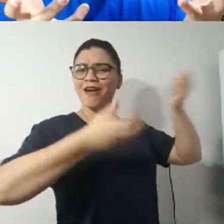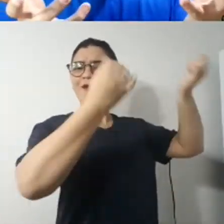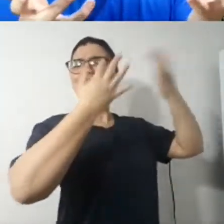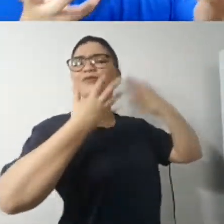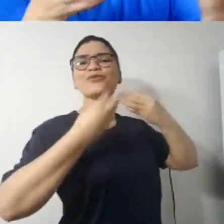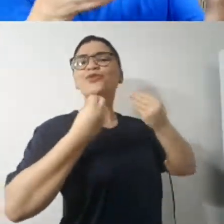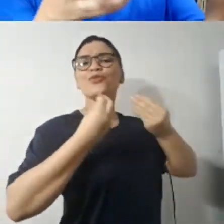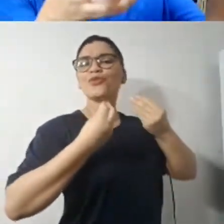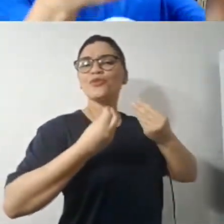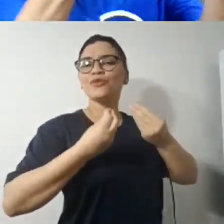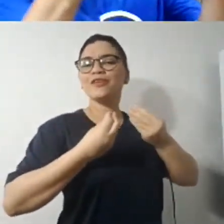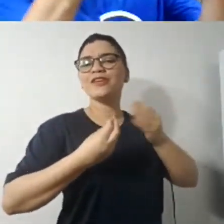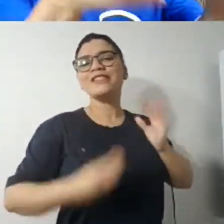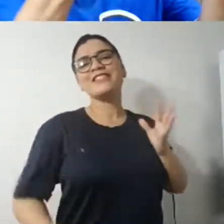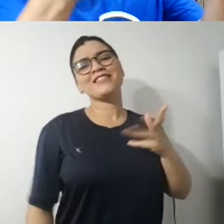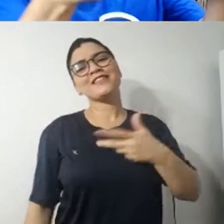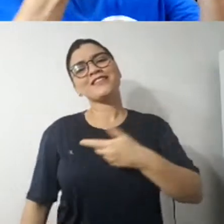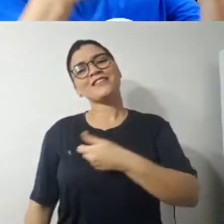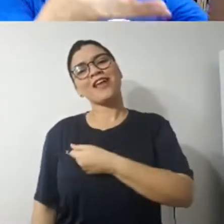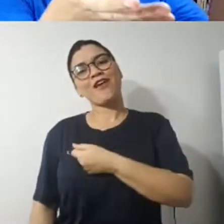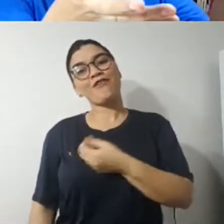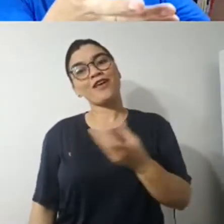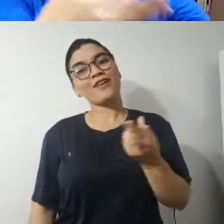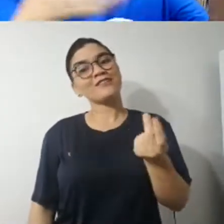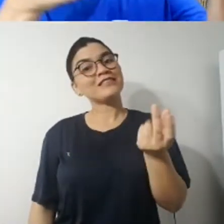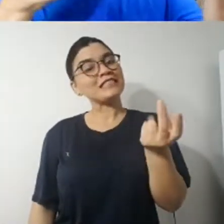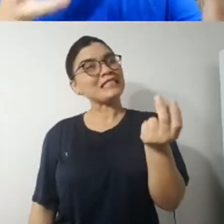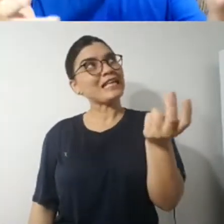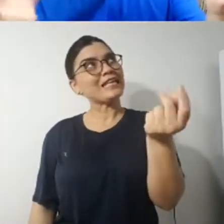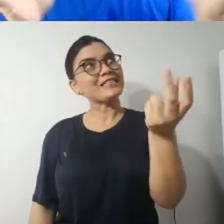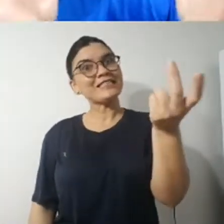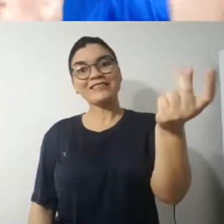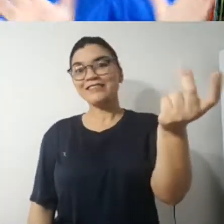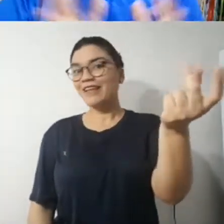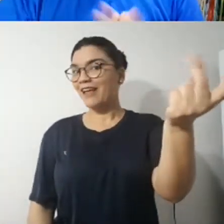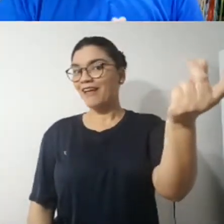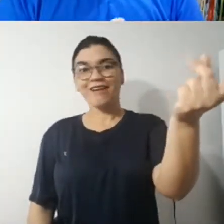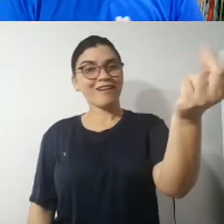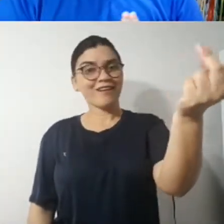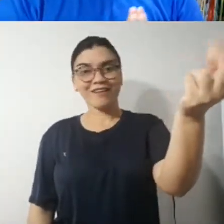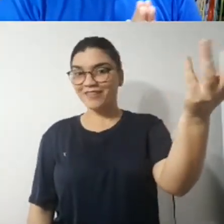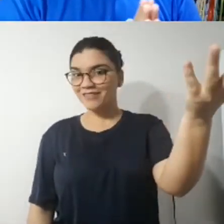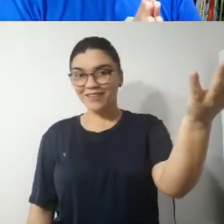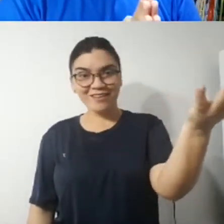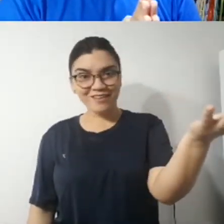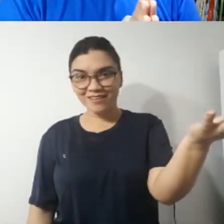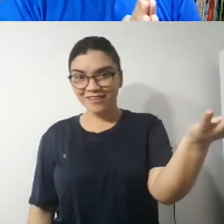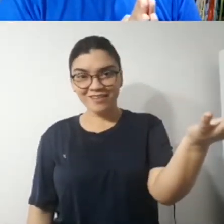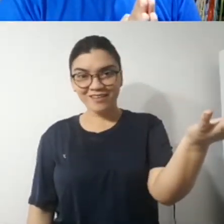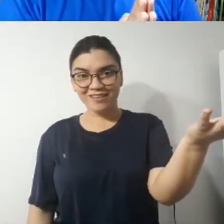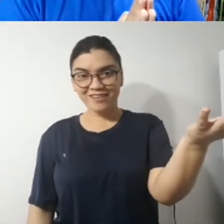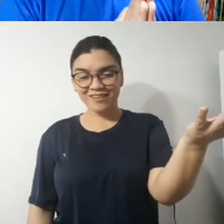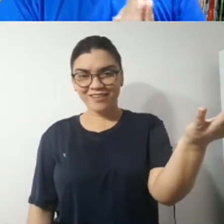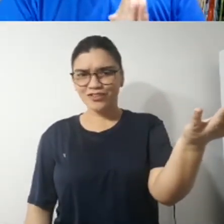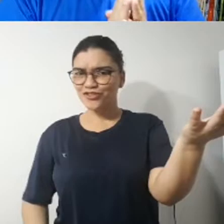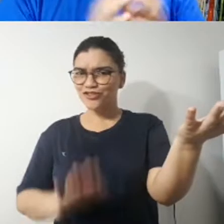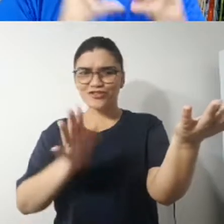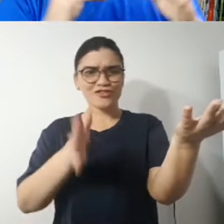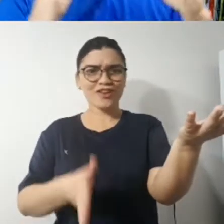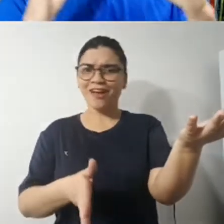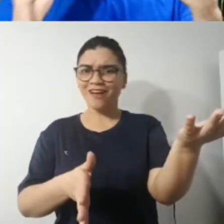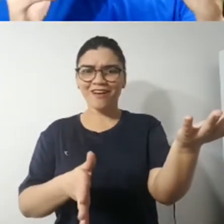que nos garantirá bênçãos eternas na herança que iremos receber em Cristo Jesus. Nós somos